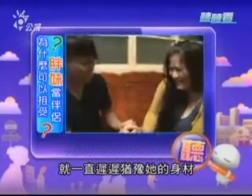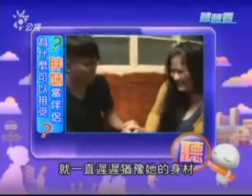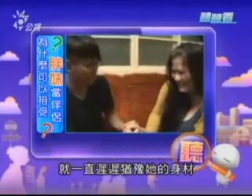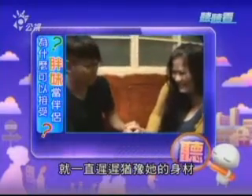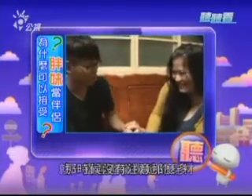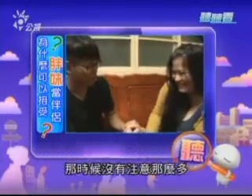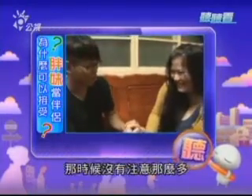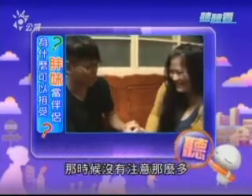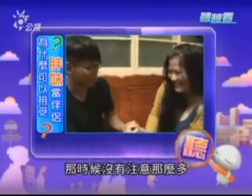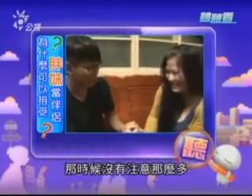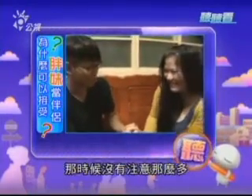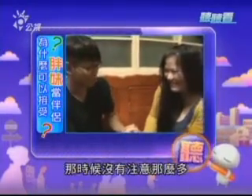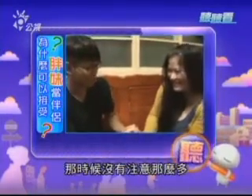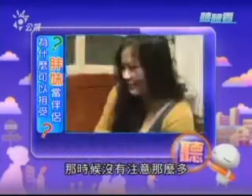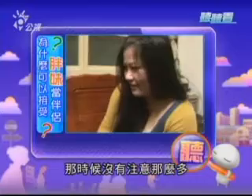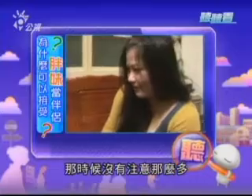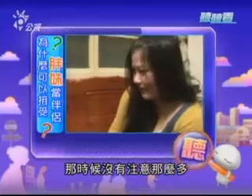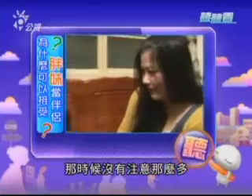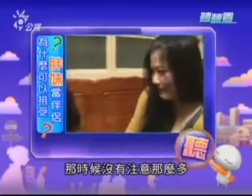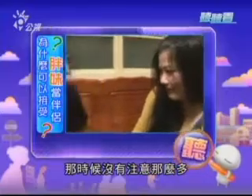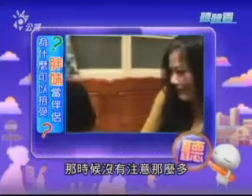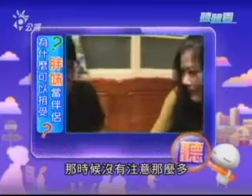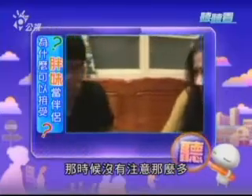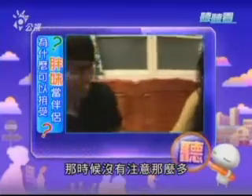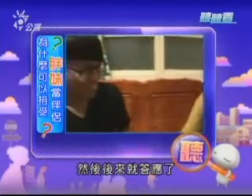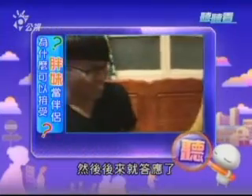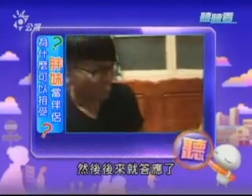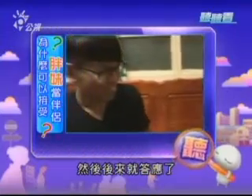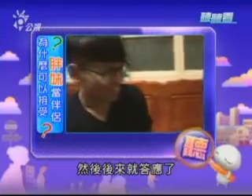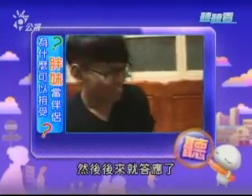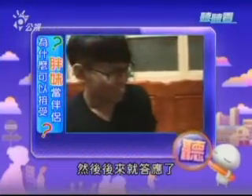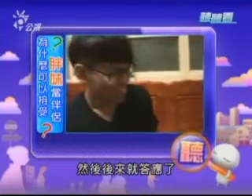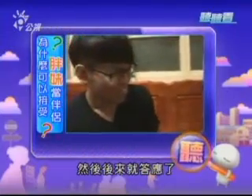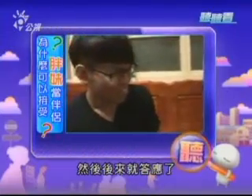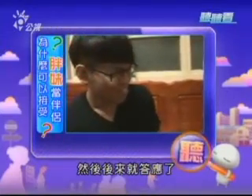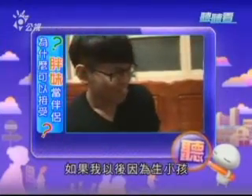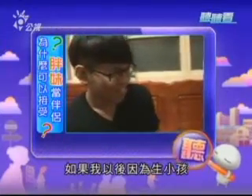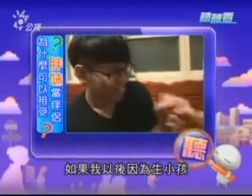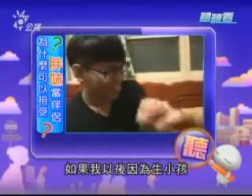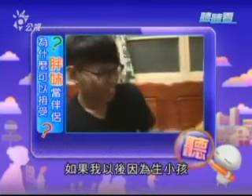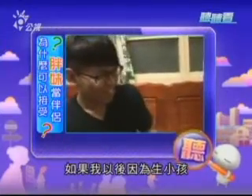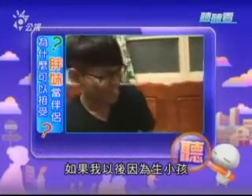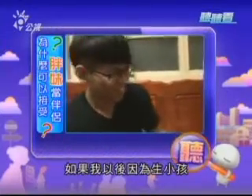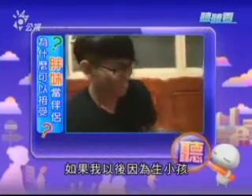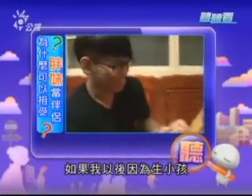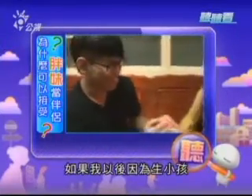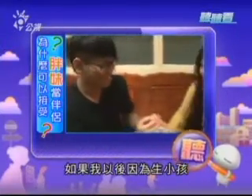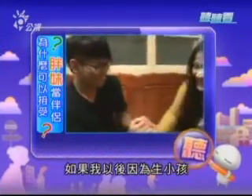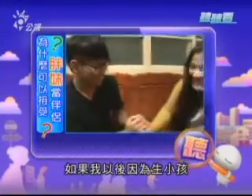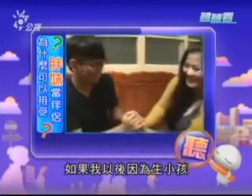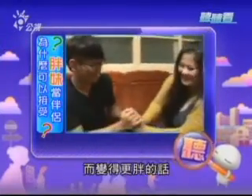材，那时候没有注意那么多，然后后来就答应了。 那如果我以后因为身材变更胖的话，你可以接